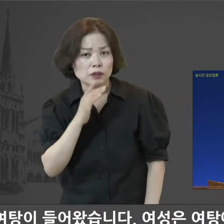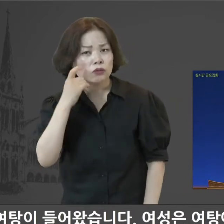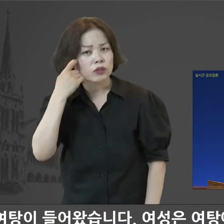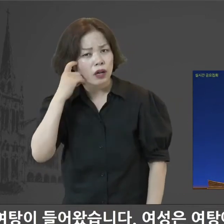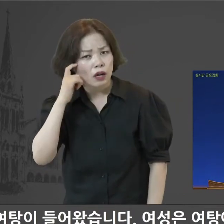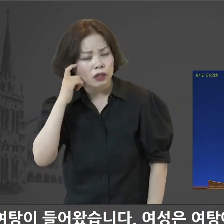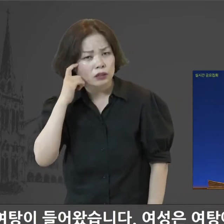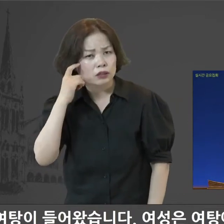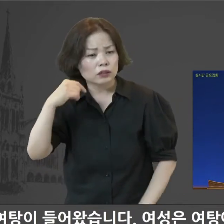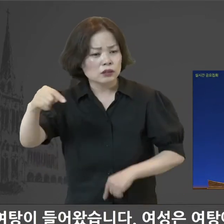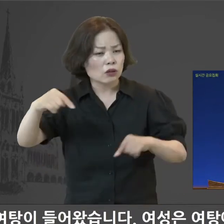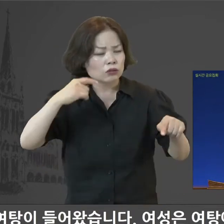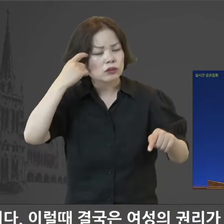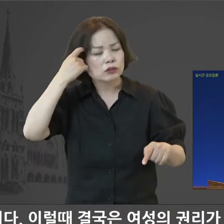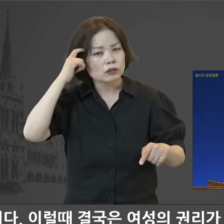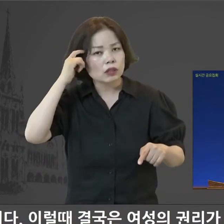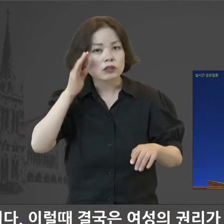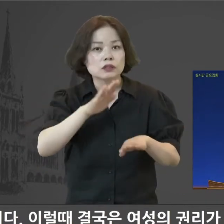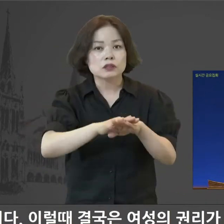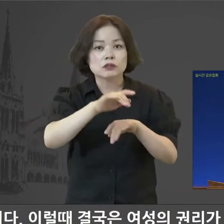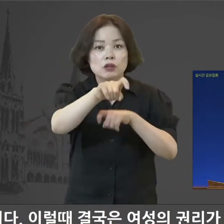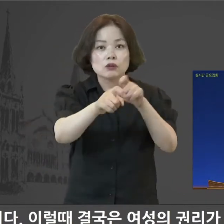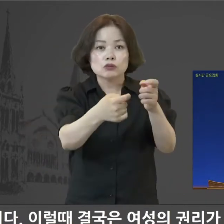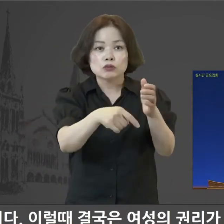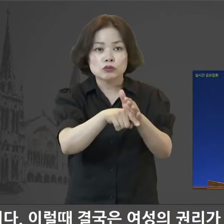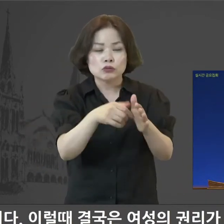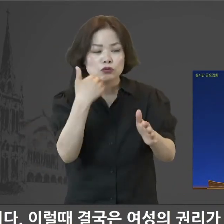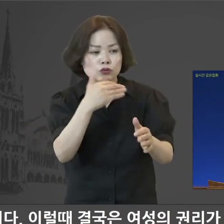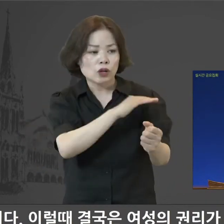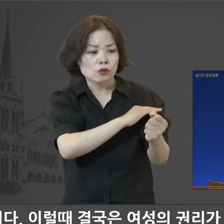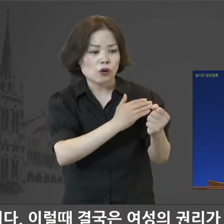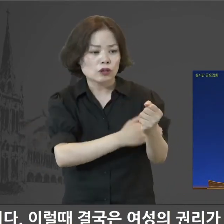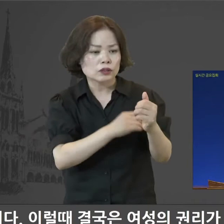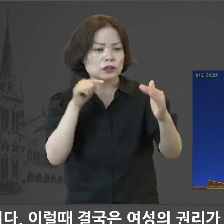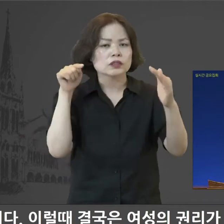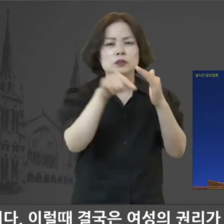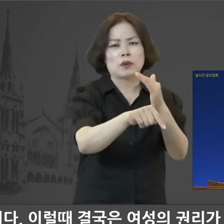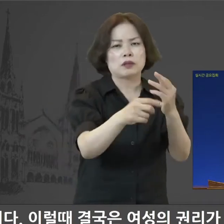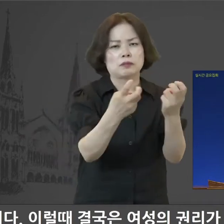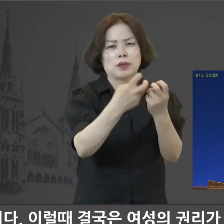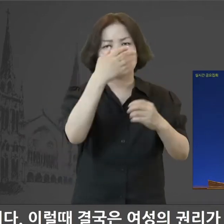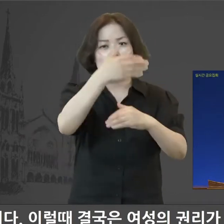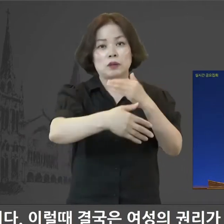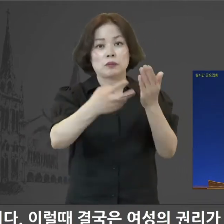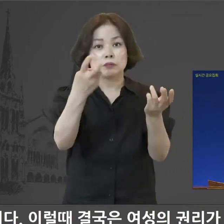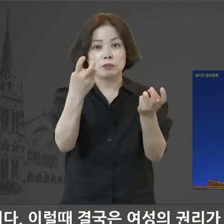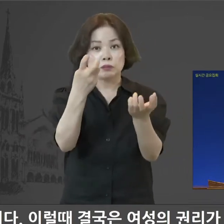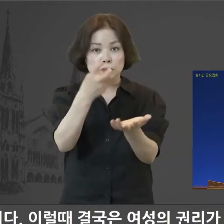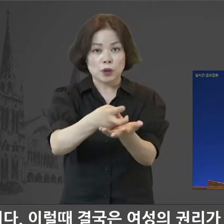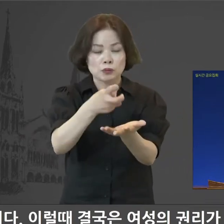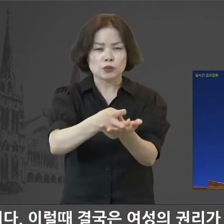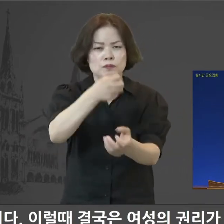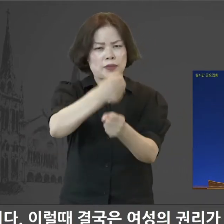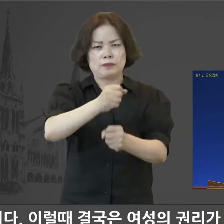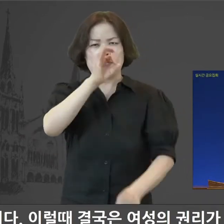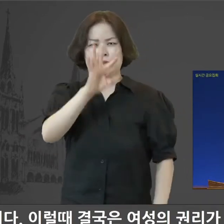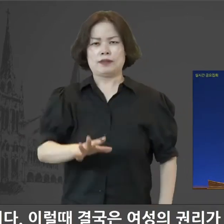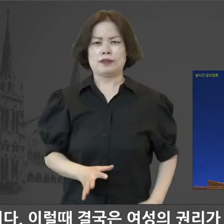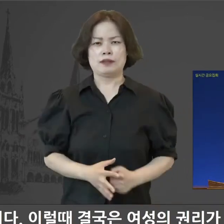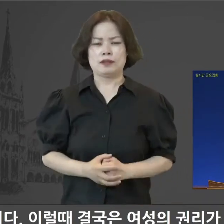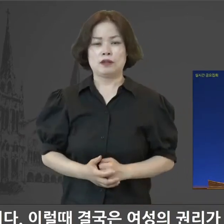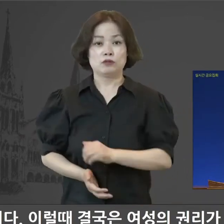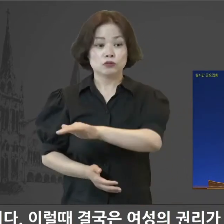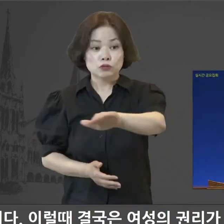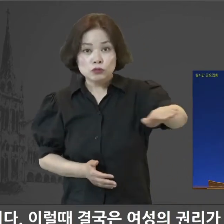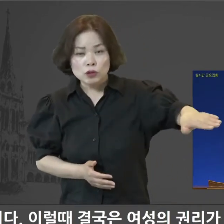그 정치 이데올로기를 실현하기 위해서 누군가의 권리를 침해하는 방식으로 법이 만들어지면 안 된다는 얘기입니다. 이런 것들을